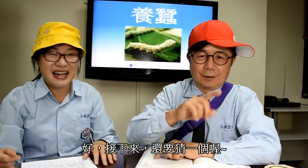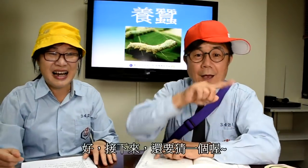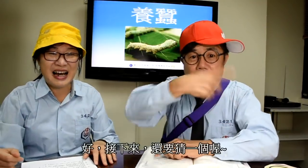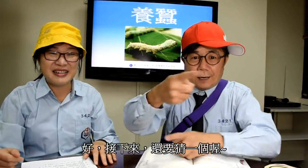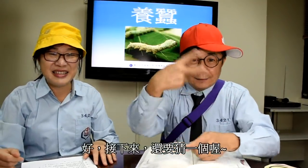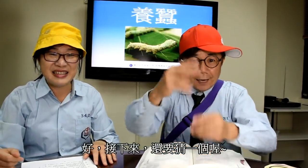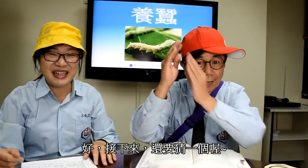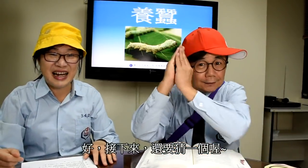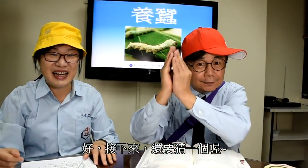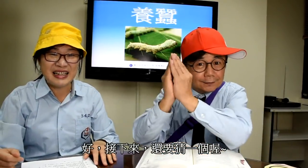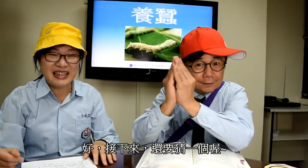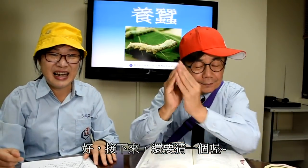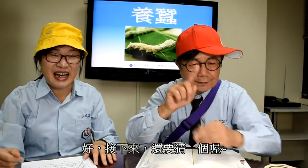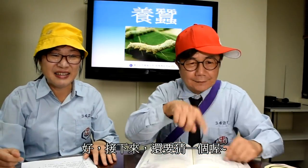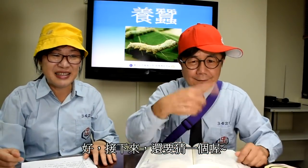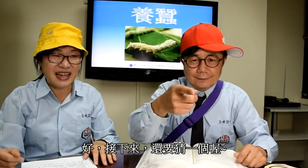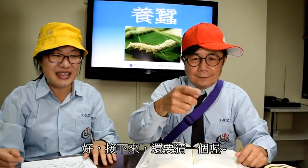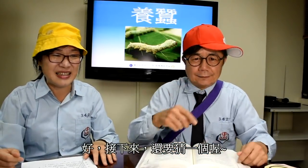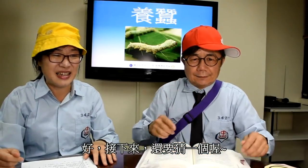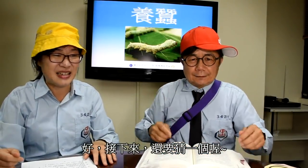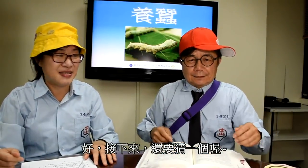好，接下来还要猜一个哦。